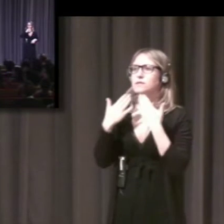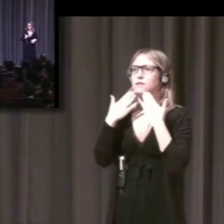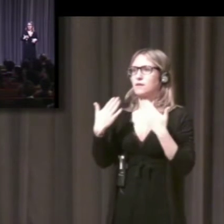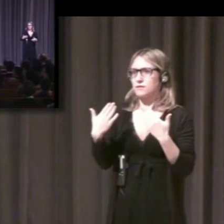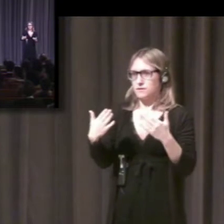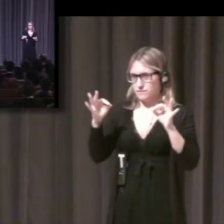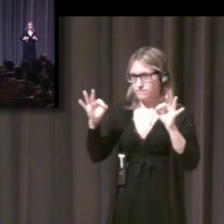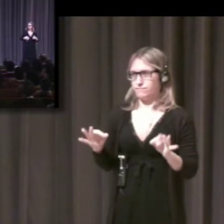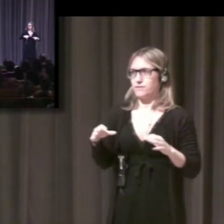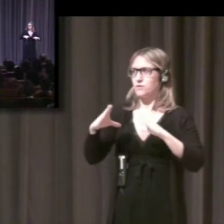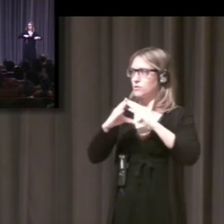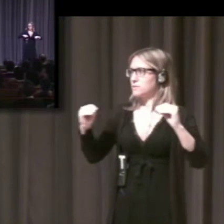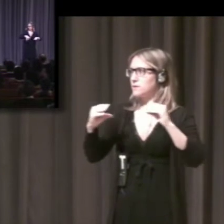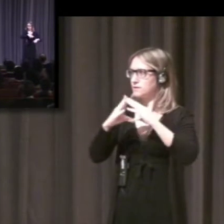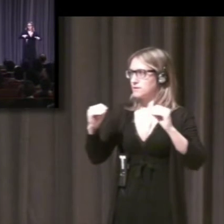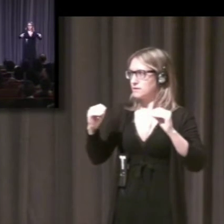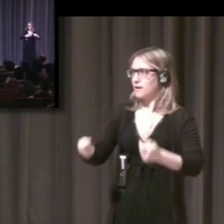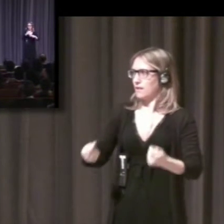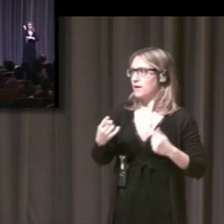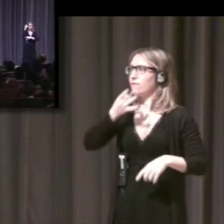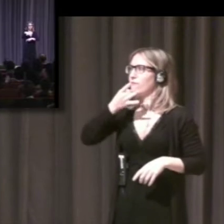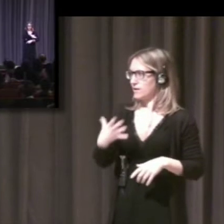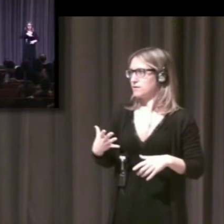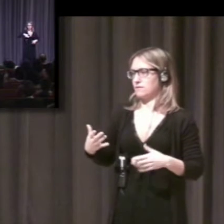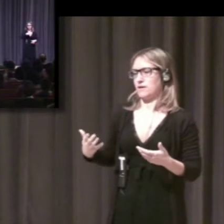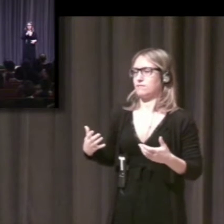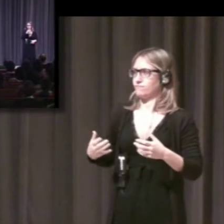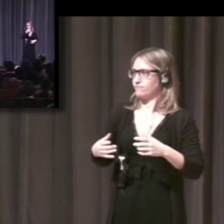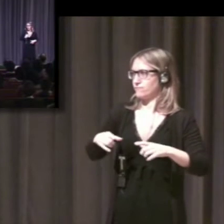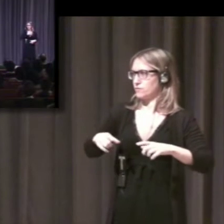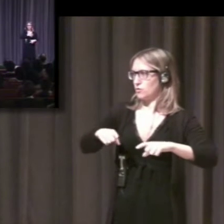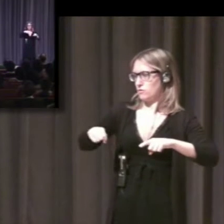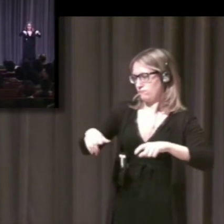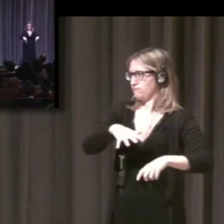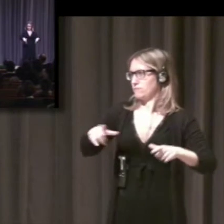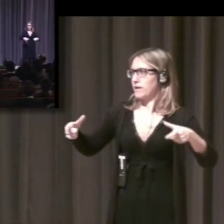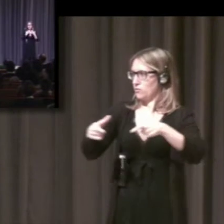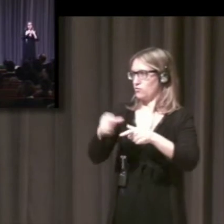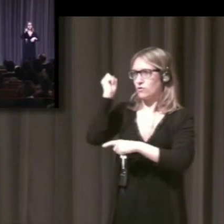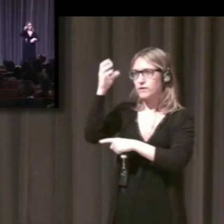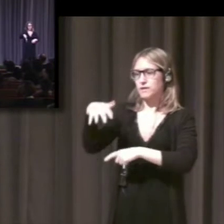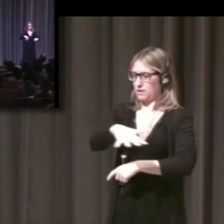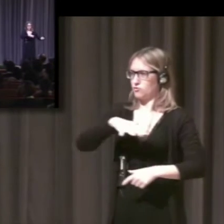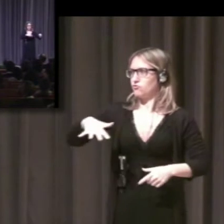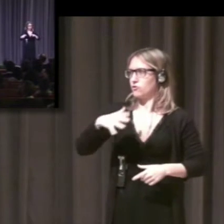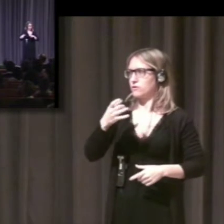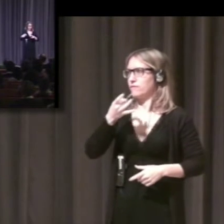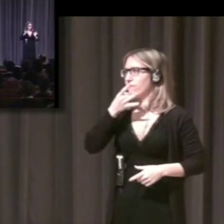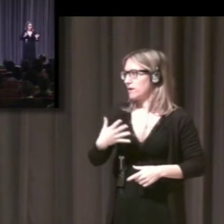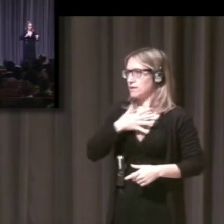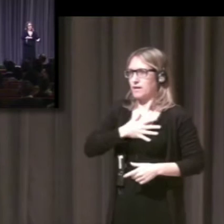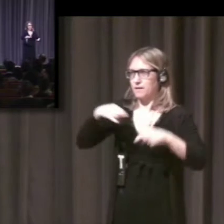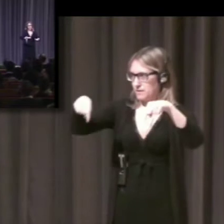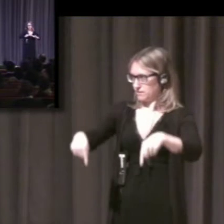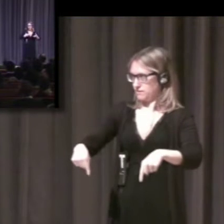-ho fer en un entorn tan bonic i tan fàcil i tan agradable com aquest. Gràcies també a la traductora que ens ajuda a entendre'ns